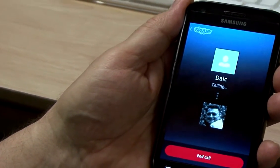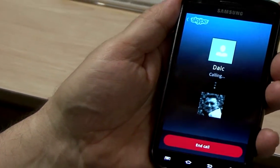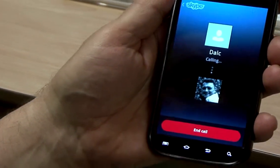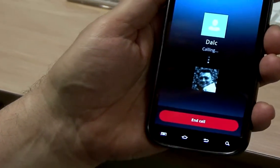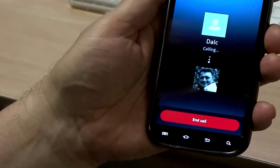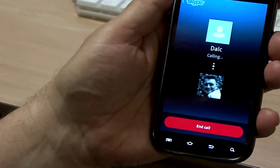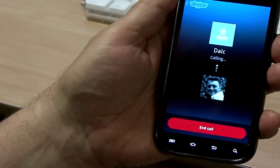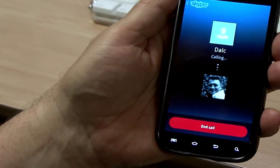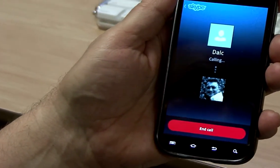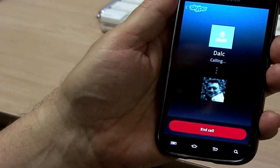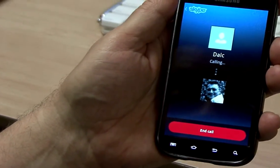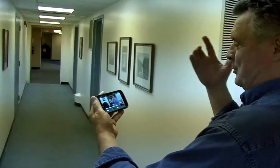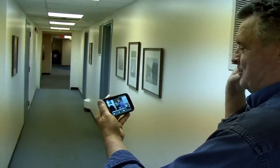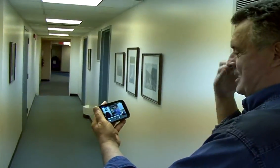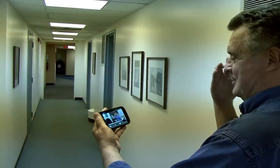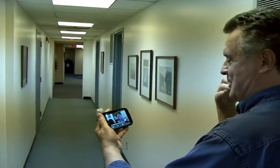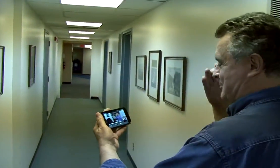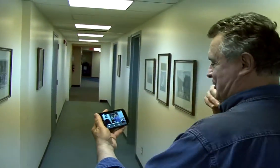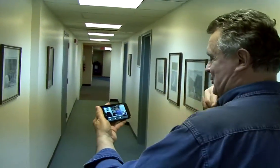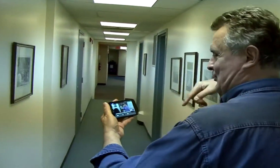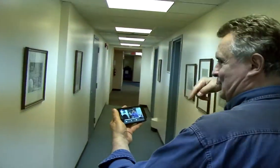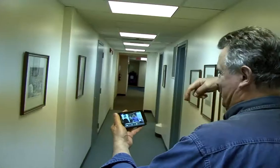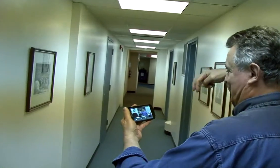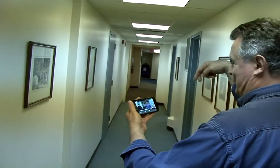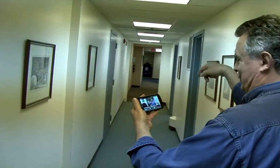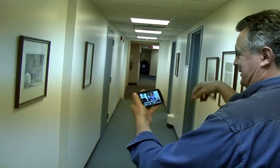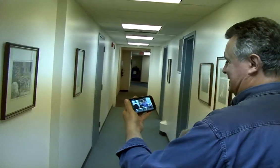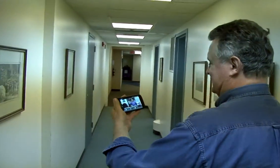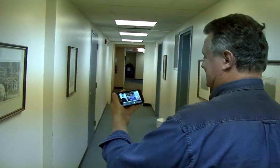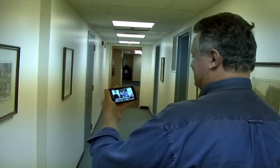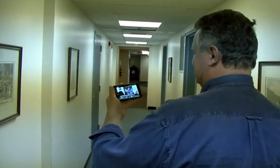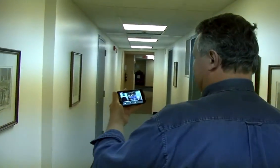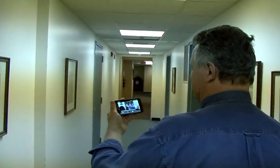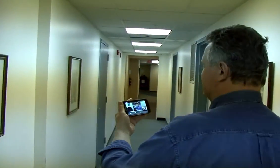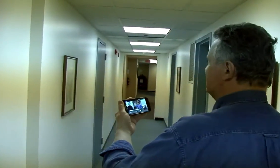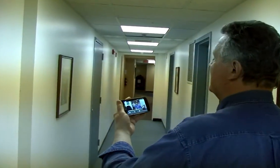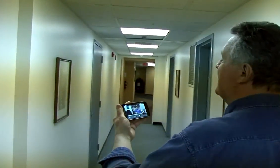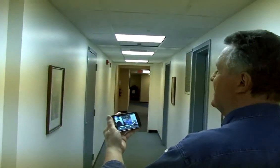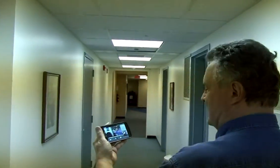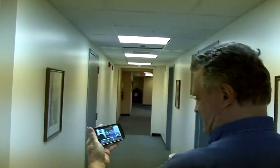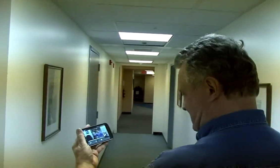Thank you.